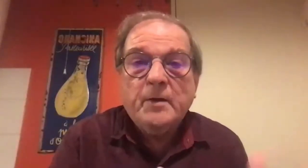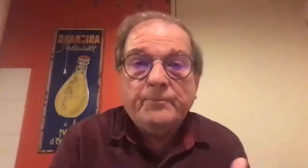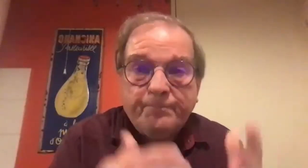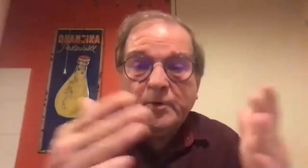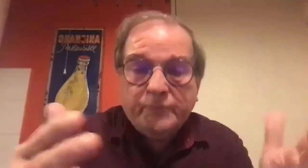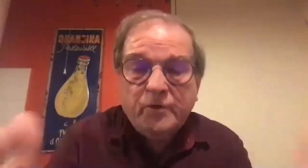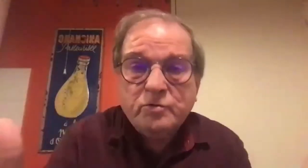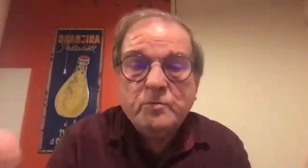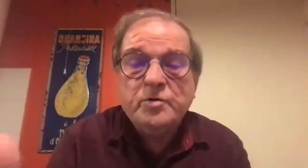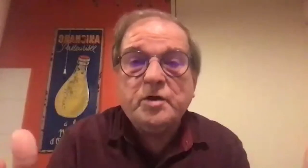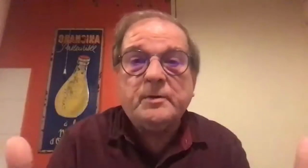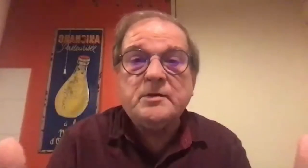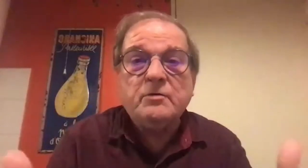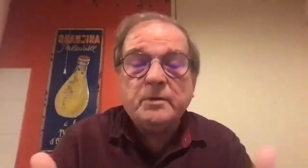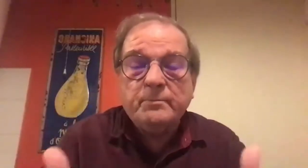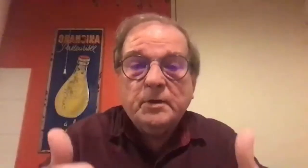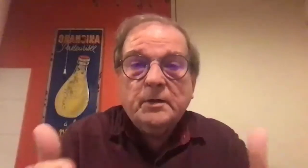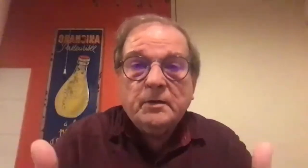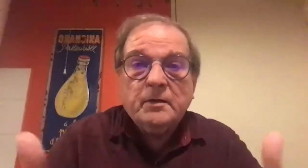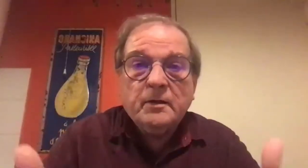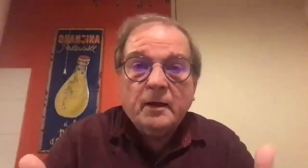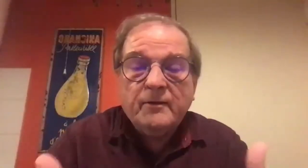Né? Pois foram os comunistas brasileiros